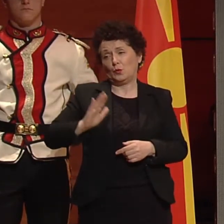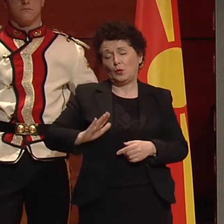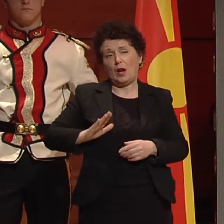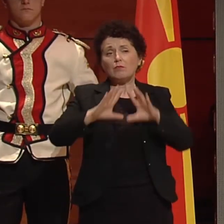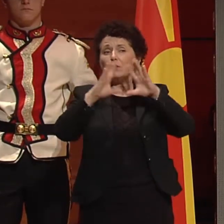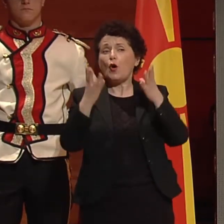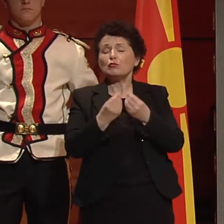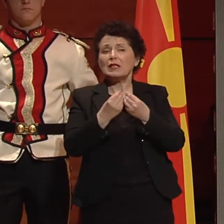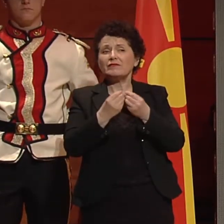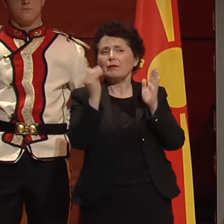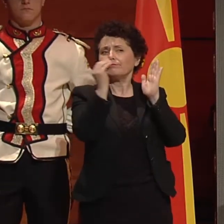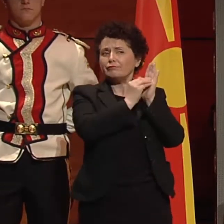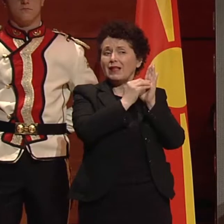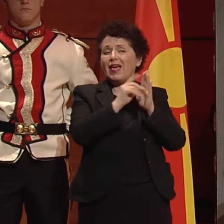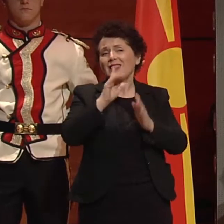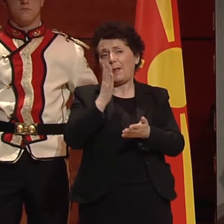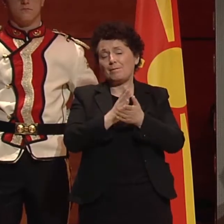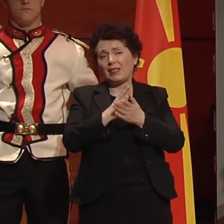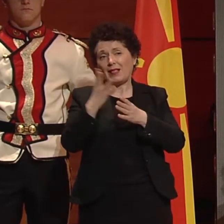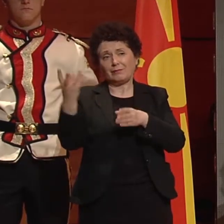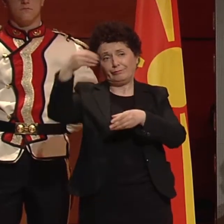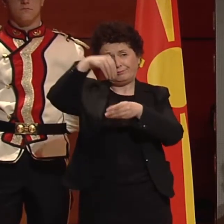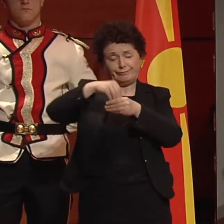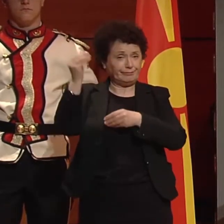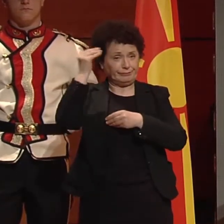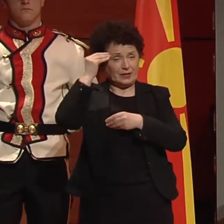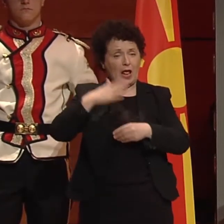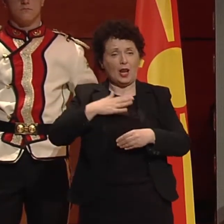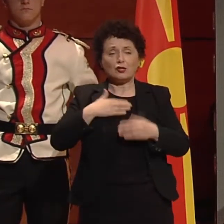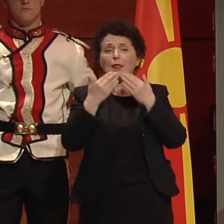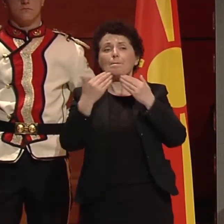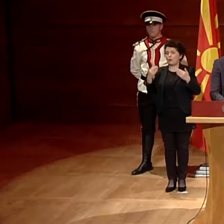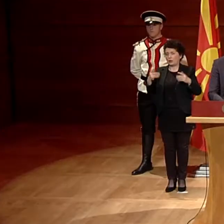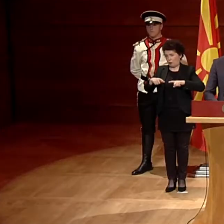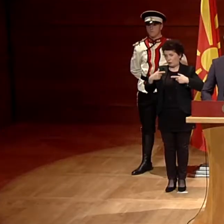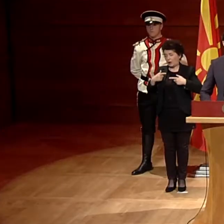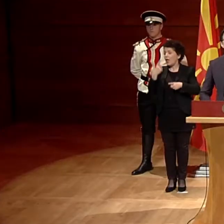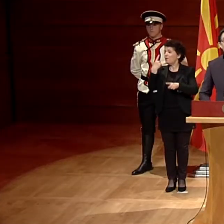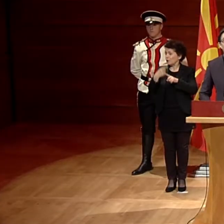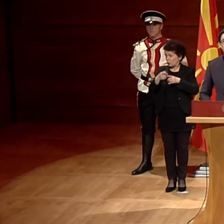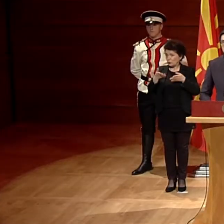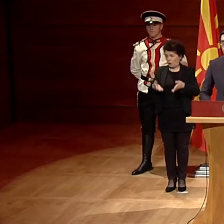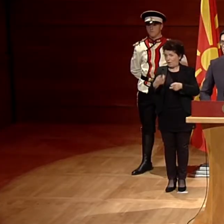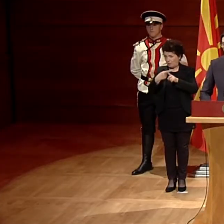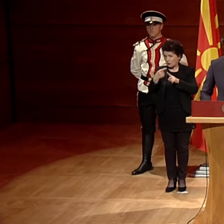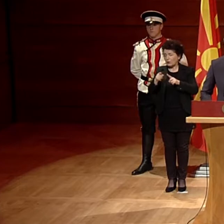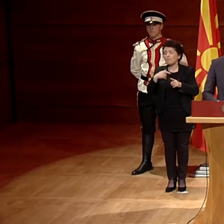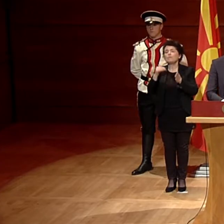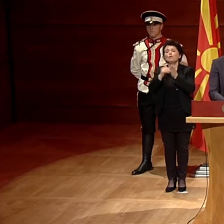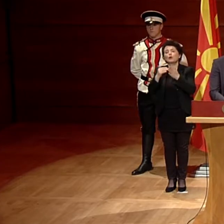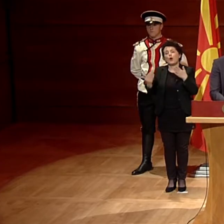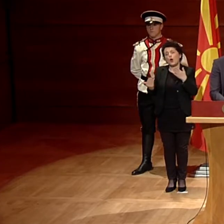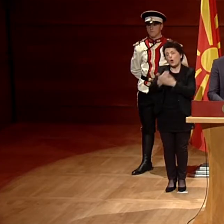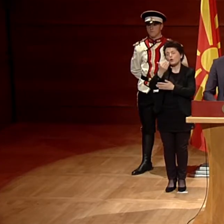и обштествени символи да не бидат врежани и во нашата современост. Токму затоа, потребно ни е